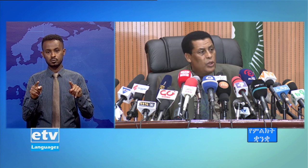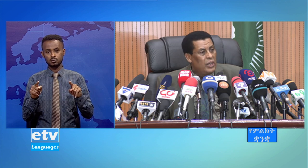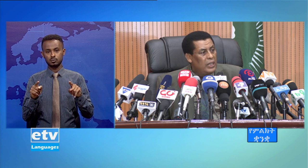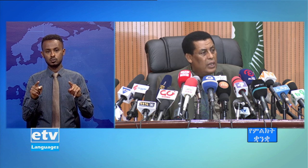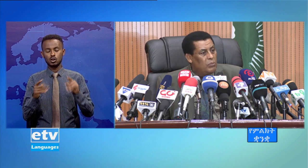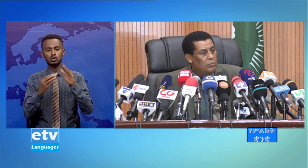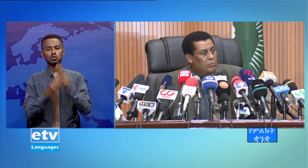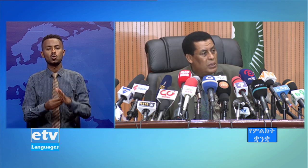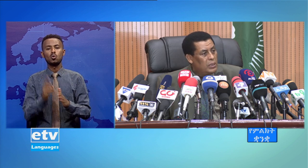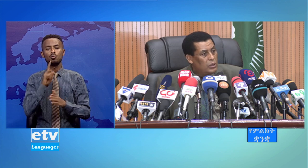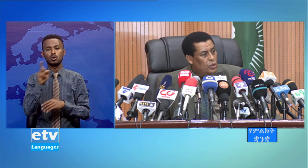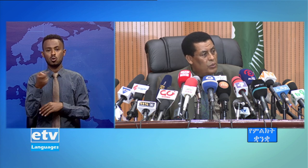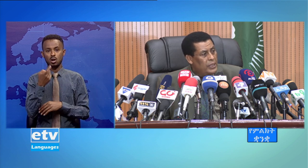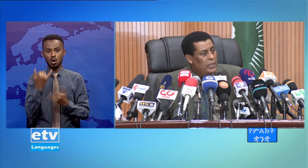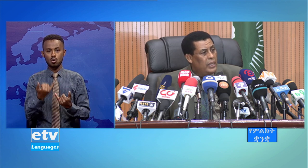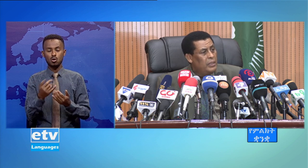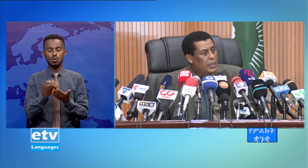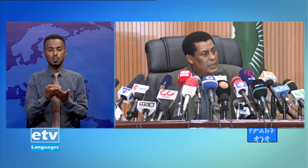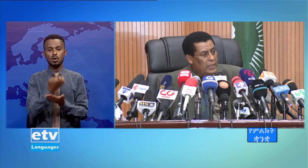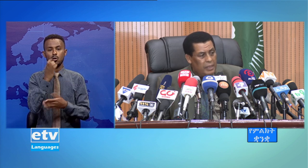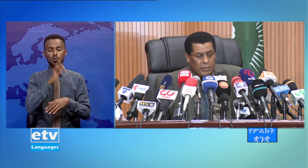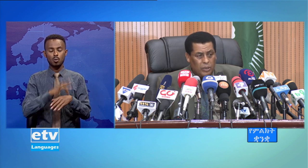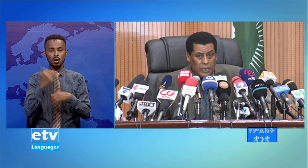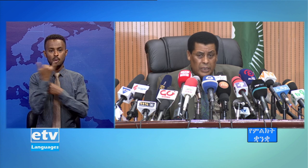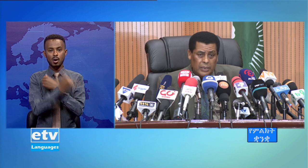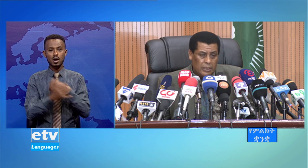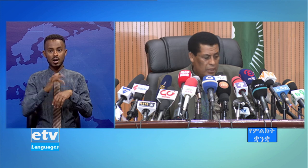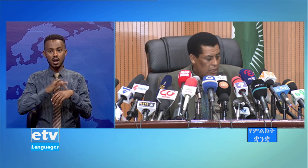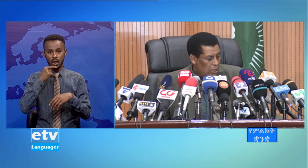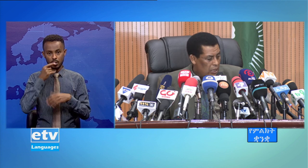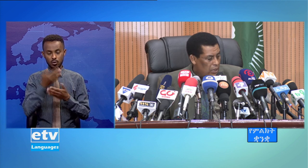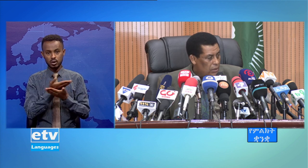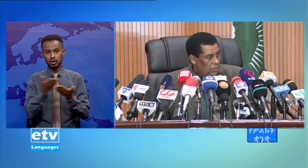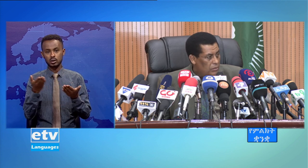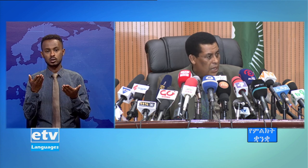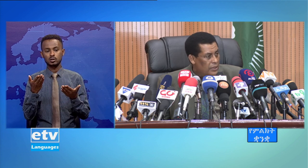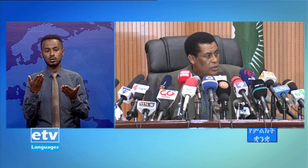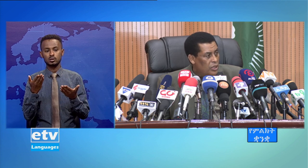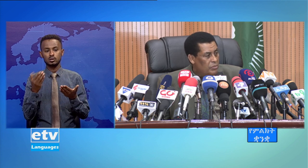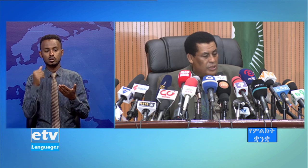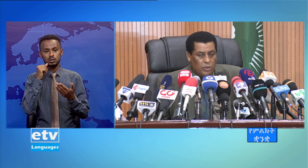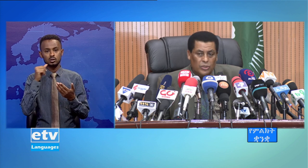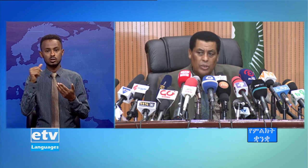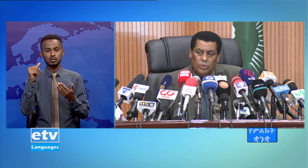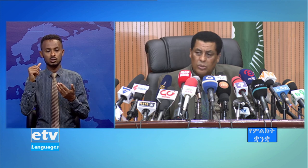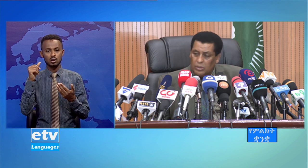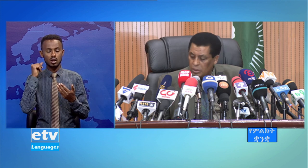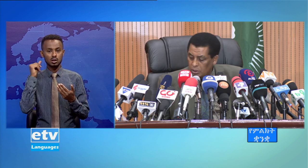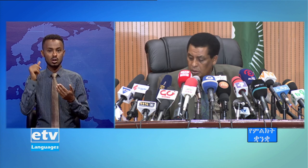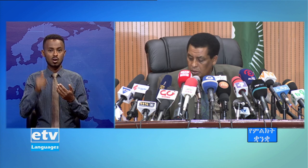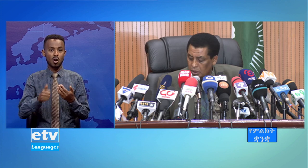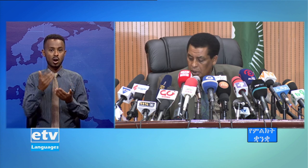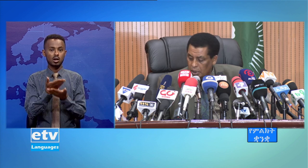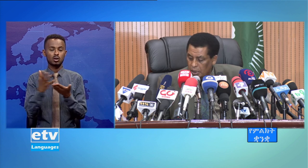ኢምፕሊኬሽኑ ምን ይሆናል አሁን በኢኮኖሚያዊ ላይ በሀገር ላይ የሚለውን ነገር ትላንት ነው ይሄን መጀመሪያ ወሰዱት።